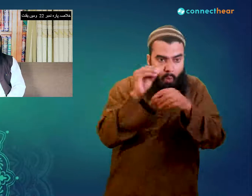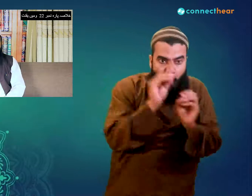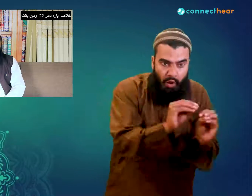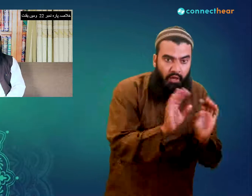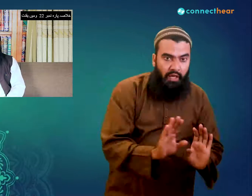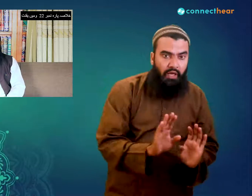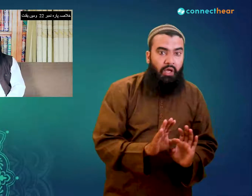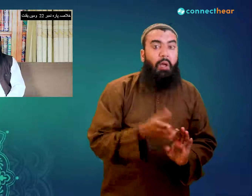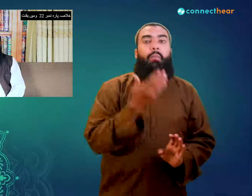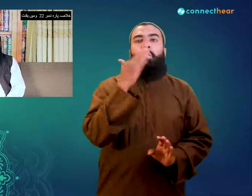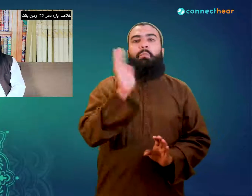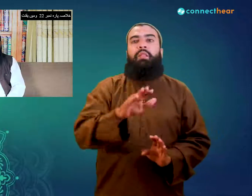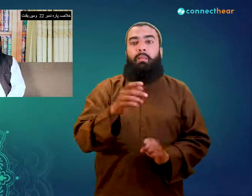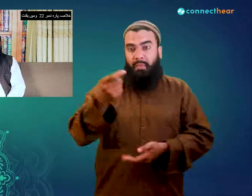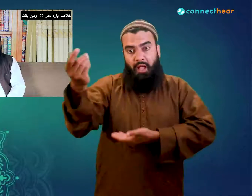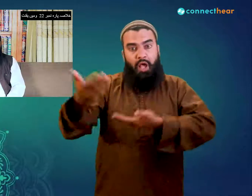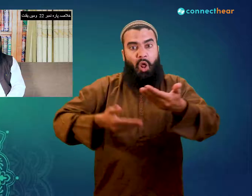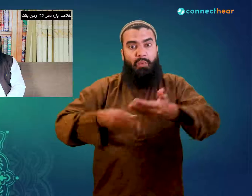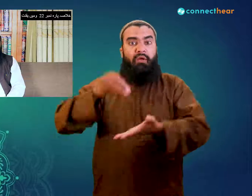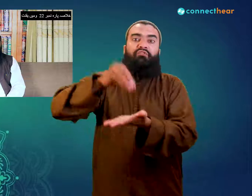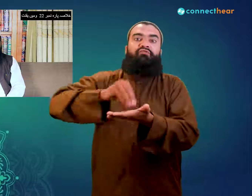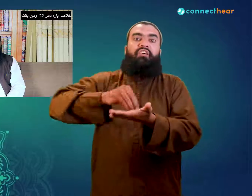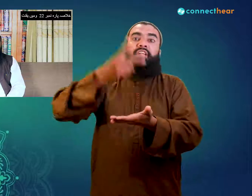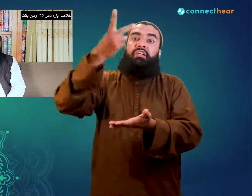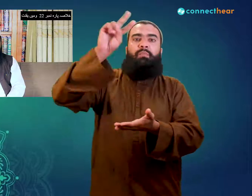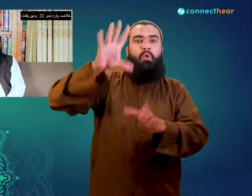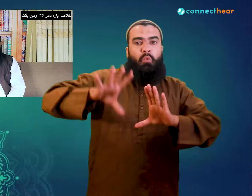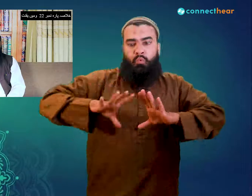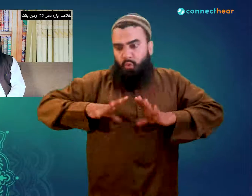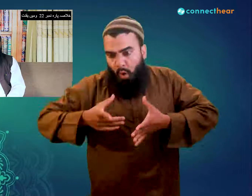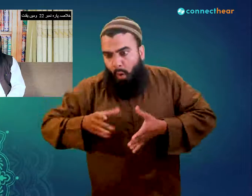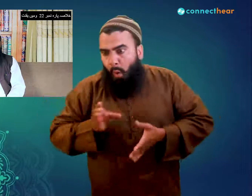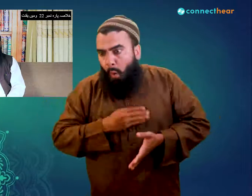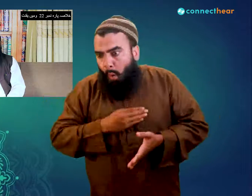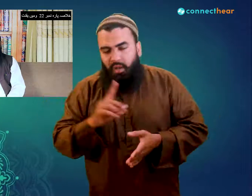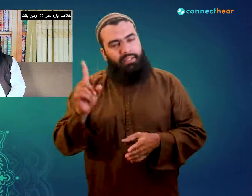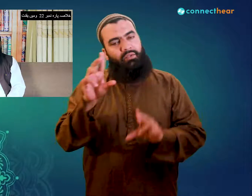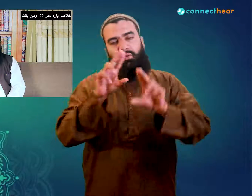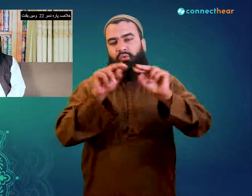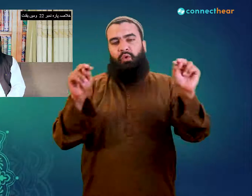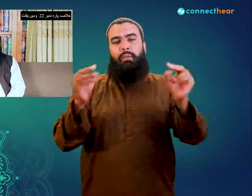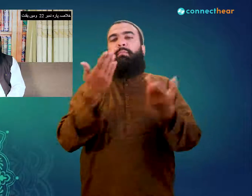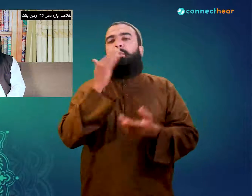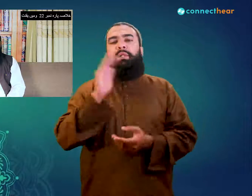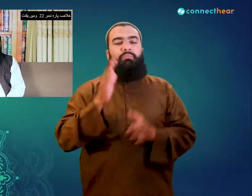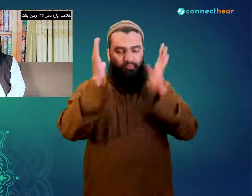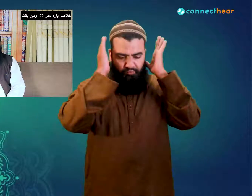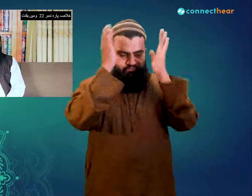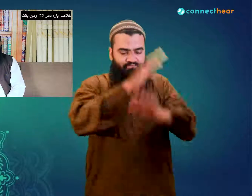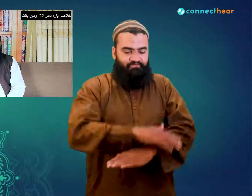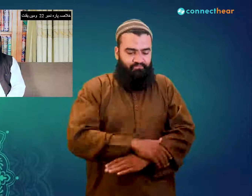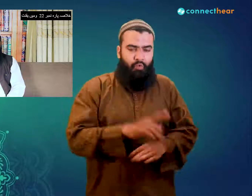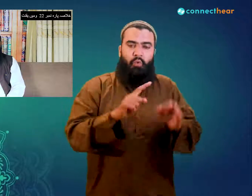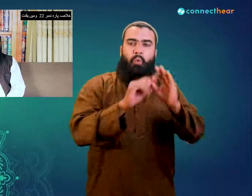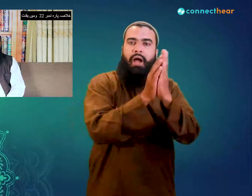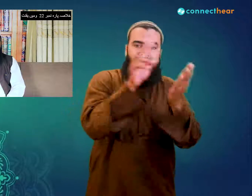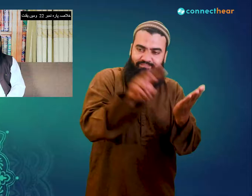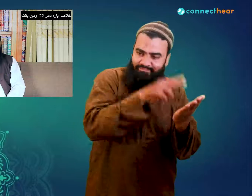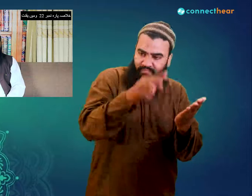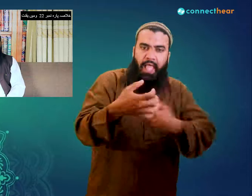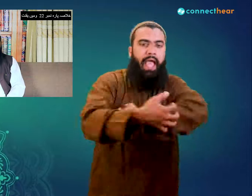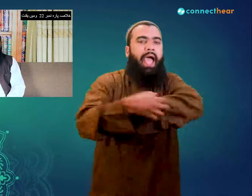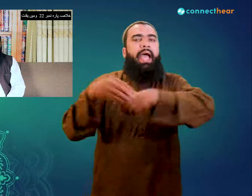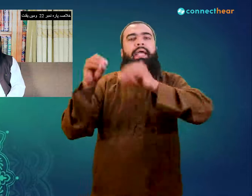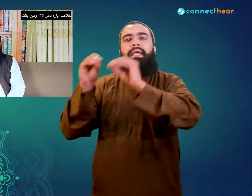کوئی نقصان نہیں ہے۔ یعنی اس میں نماز تلاوت، نماز کا قائم کرنا اور اللہ کی راہ میں